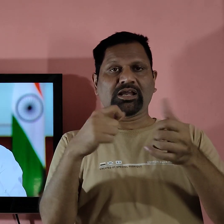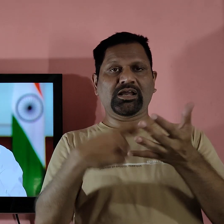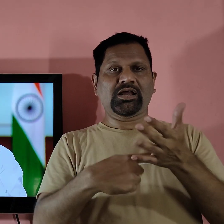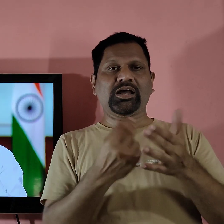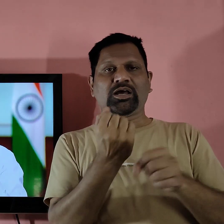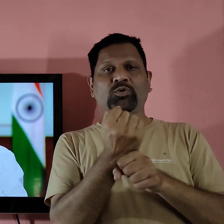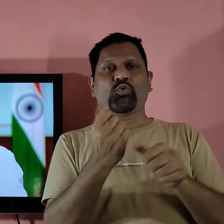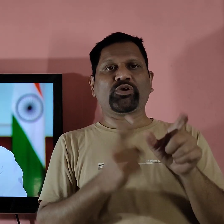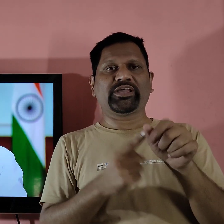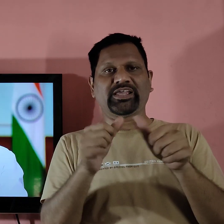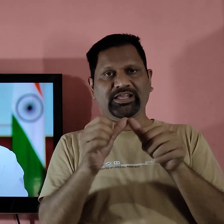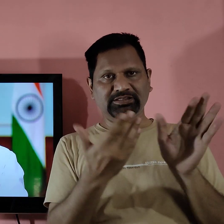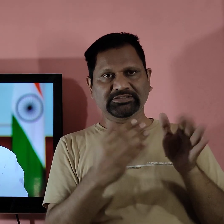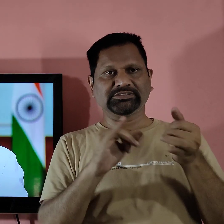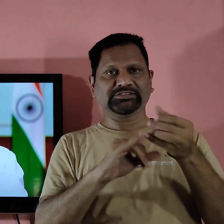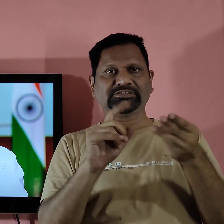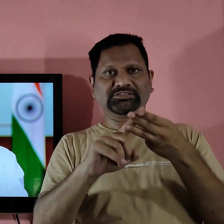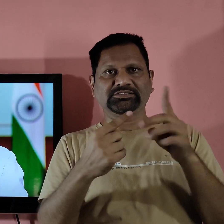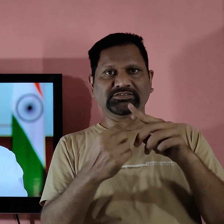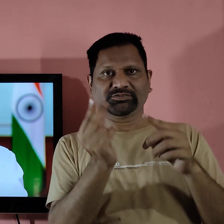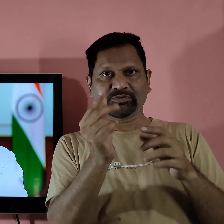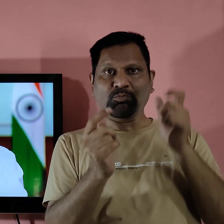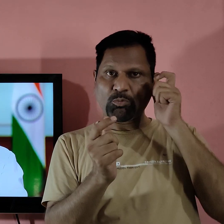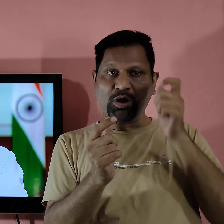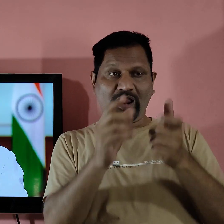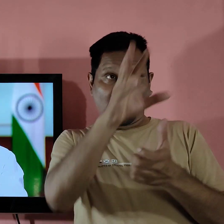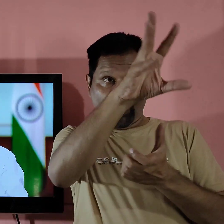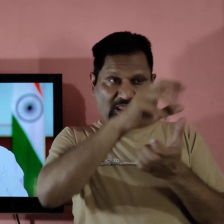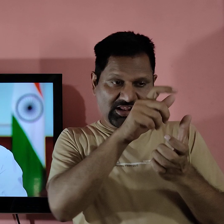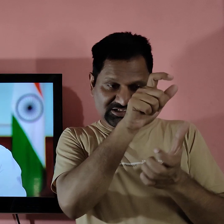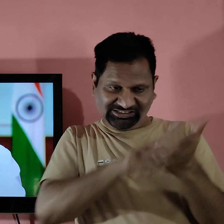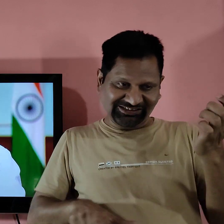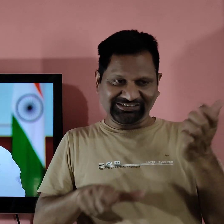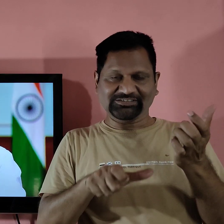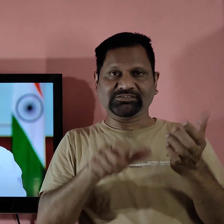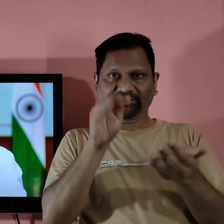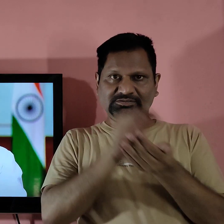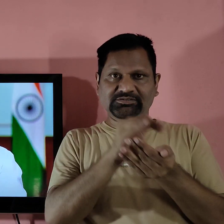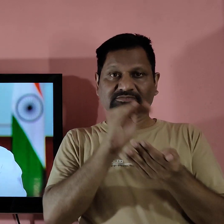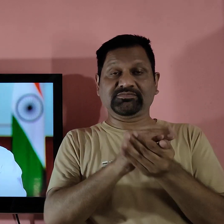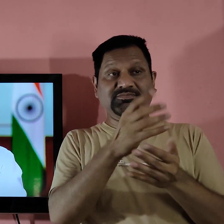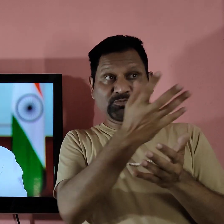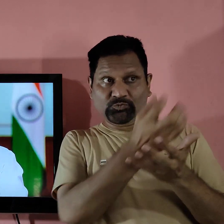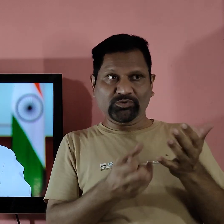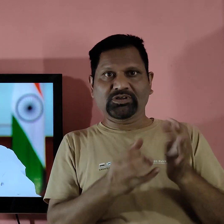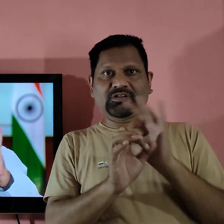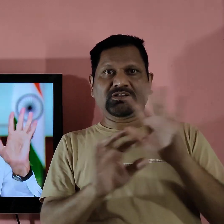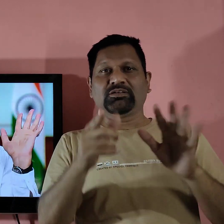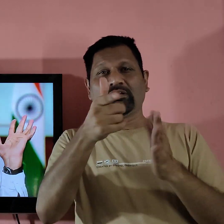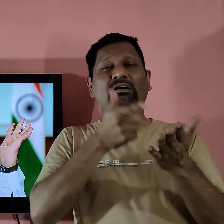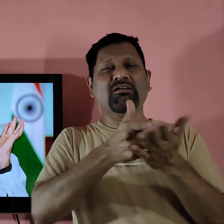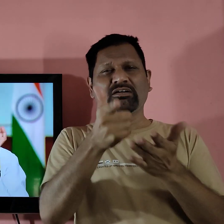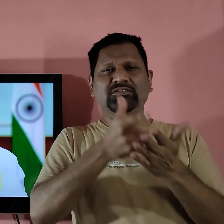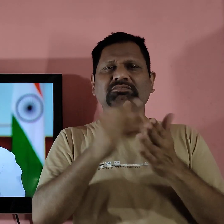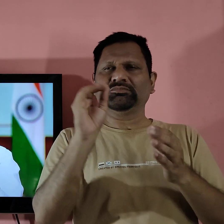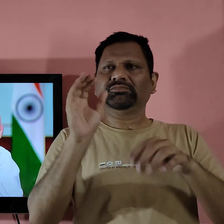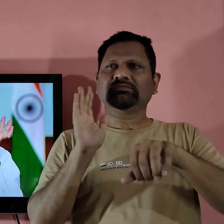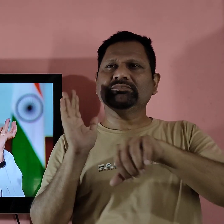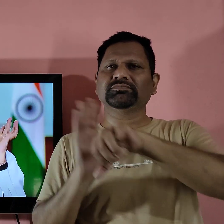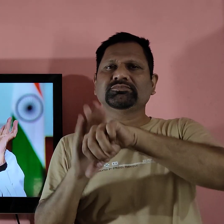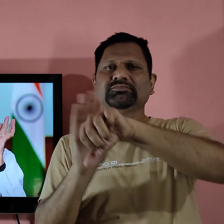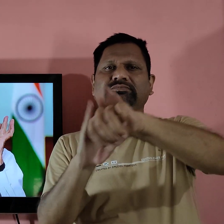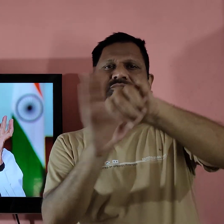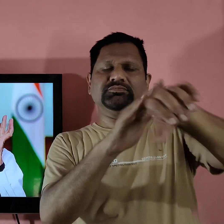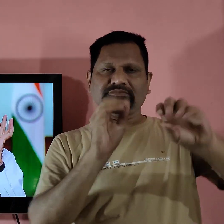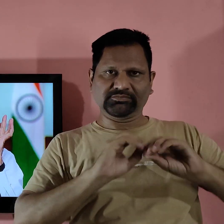सेतु ऐप अपने मोबाइल में डाउनलोड करें, पूरे गांव के पास करवाएं, ये लंबे अरसे तक आपका